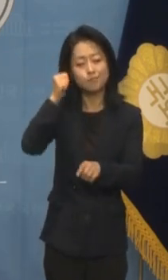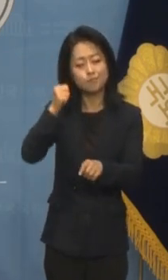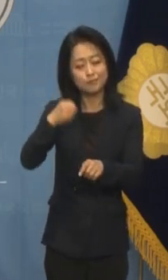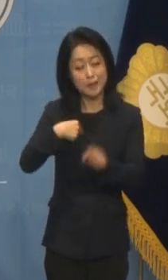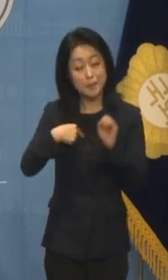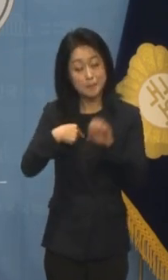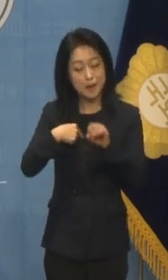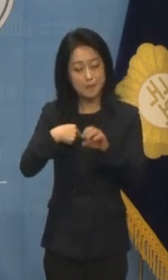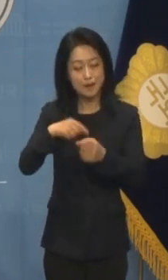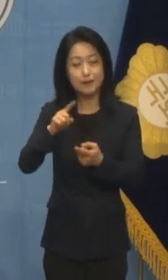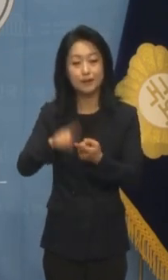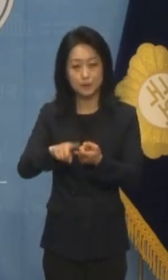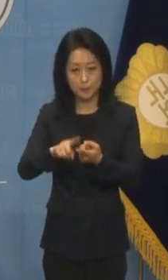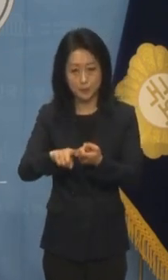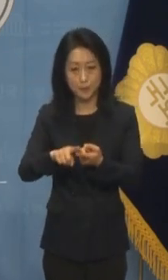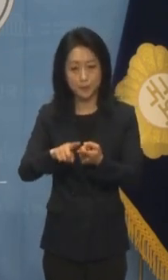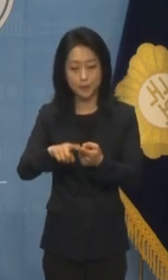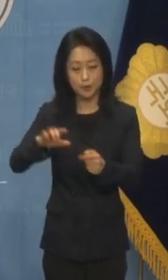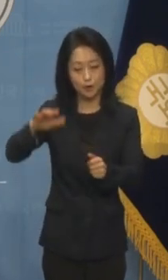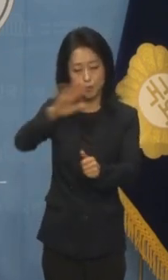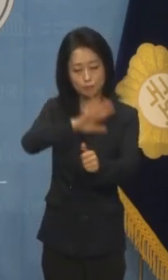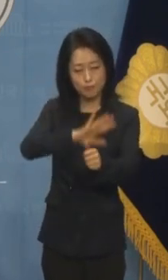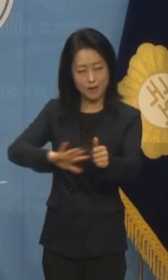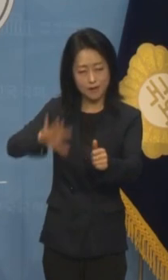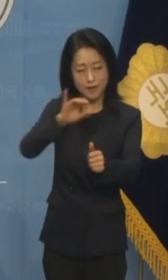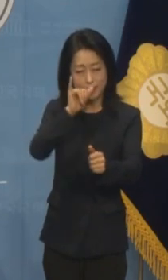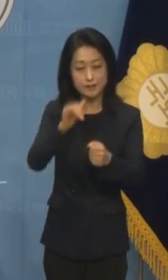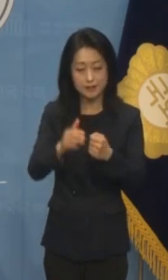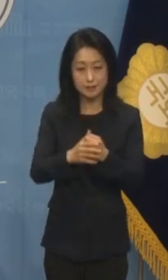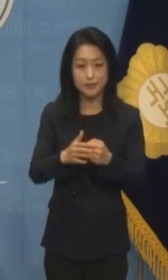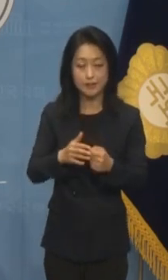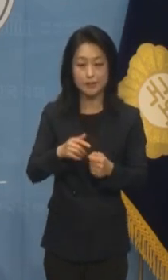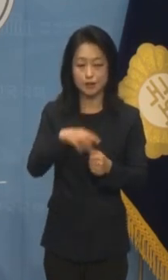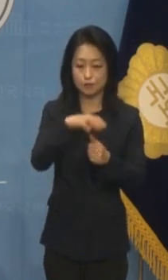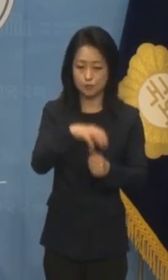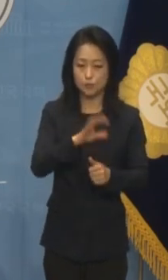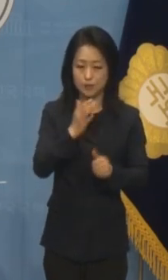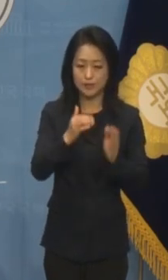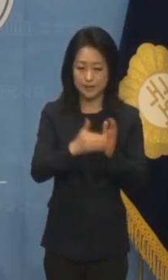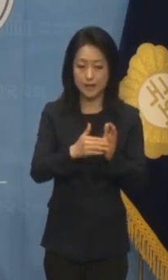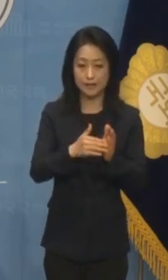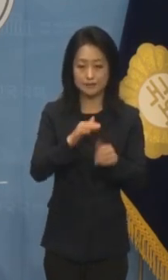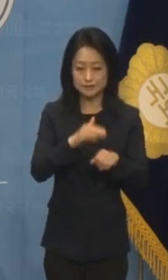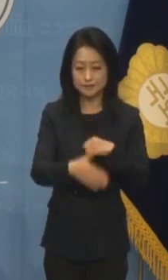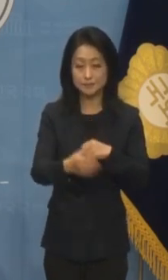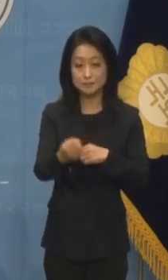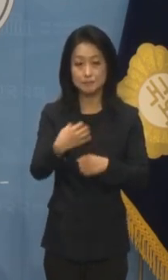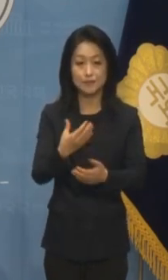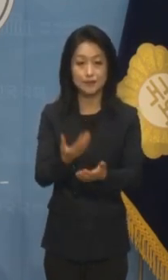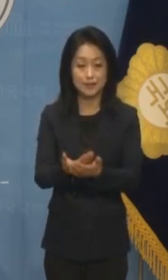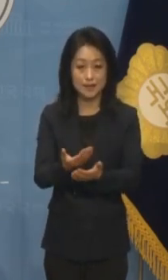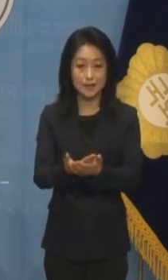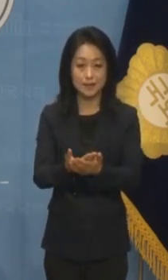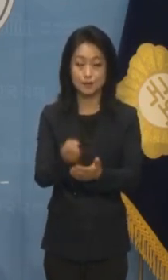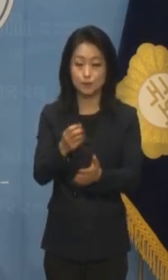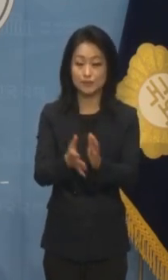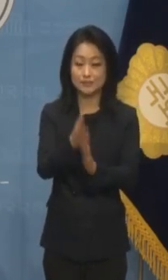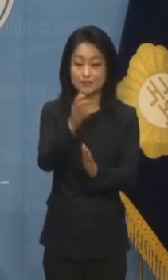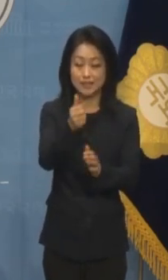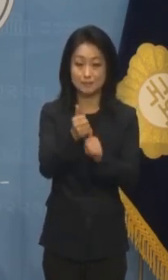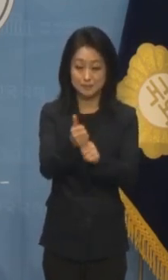뉘앙스 그런 뭐 그런 분위기 때문에 내가 뭐 우리 시장을 모시고 있던